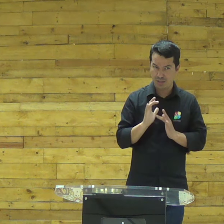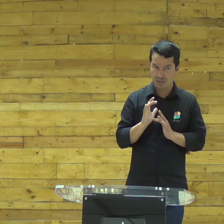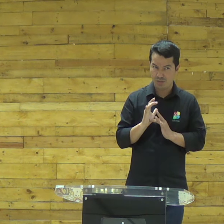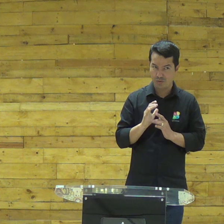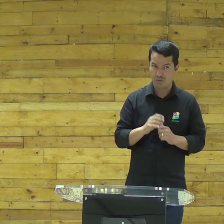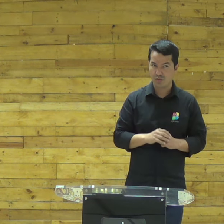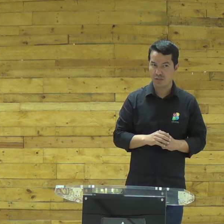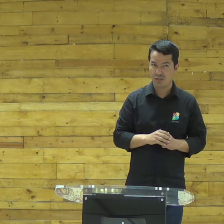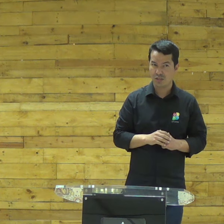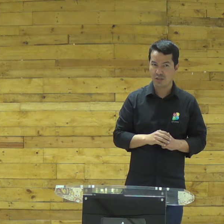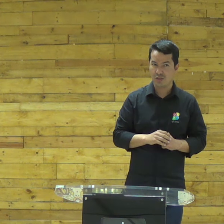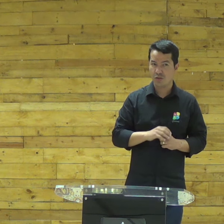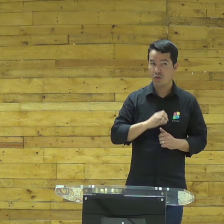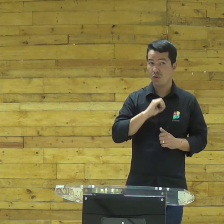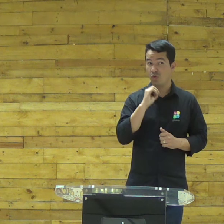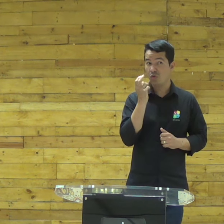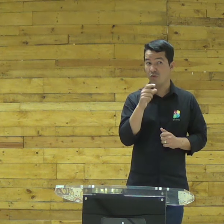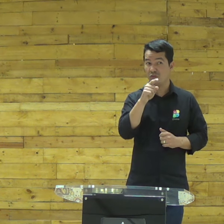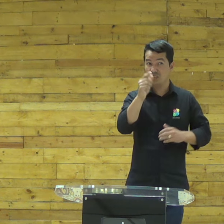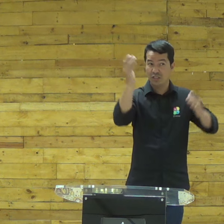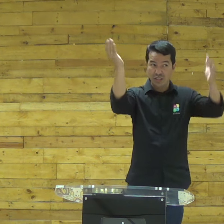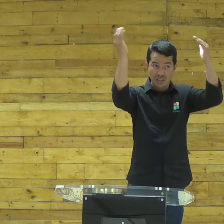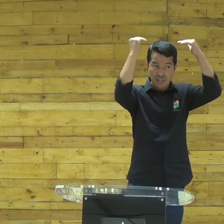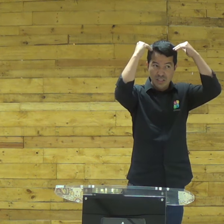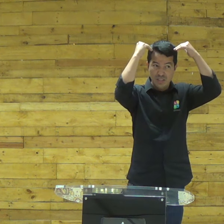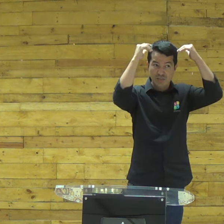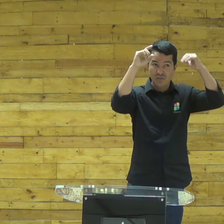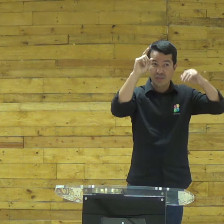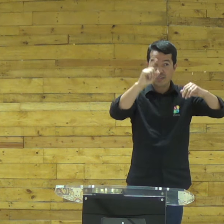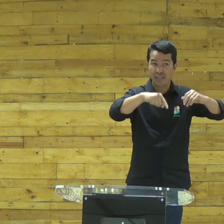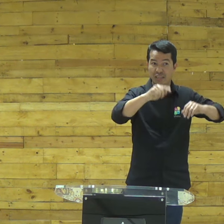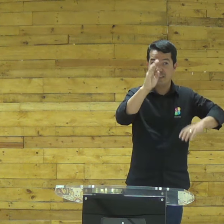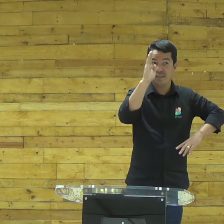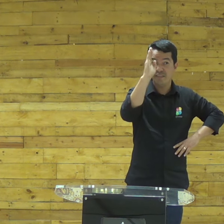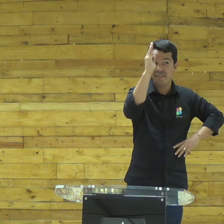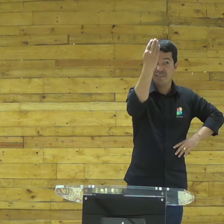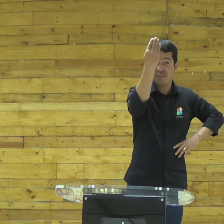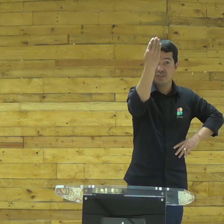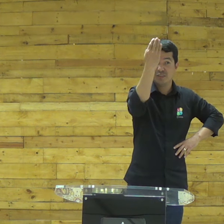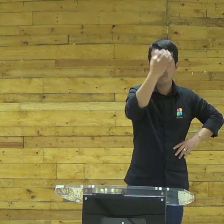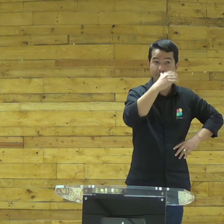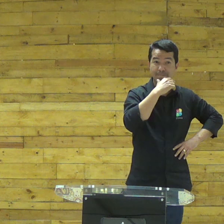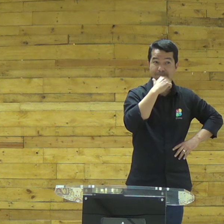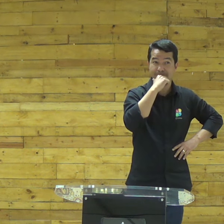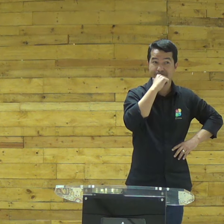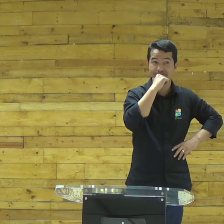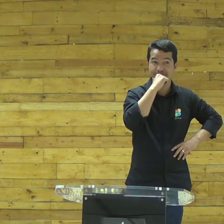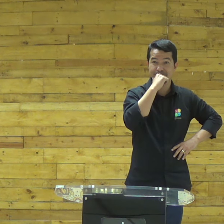ama Jesus ou você tem sido uma